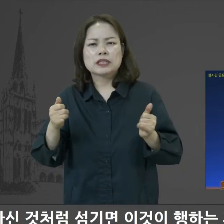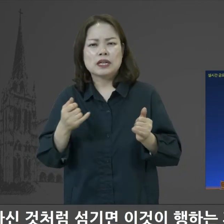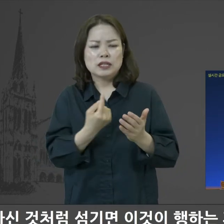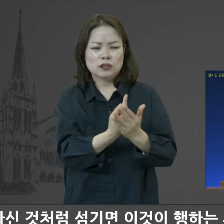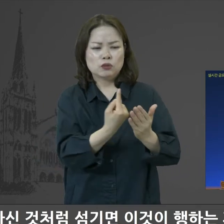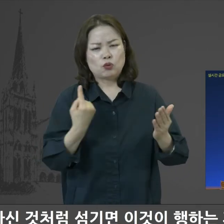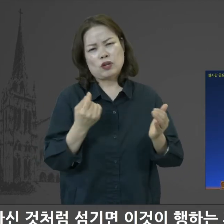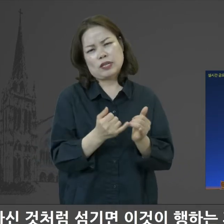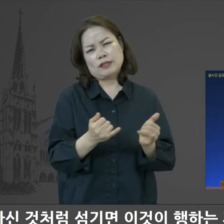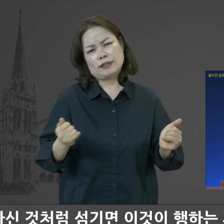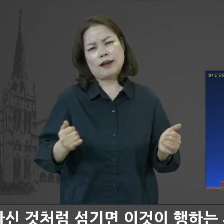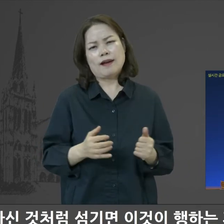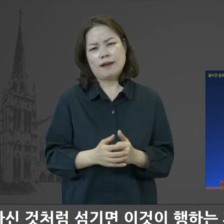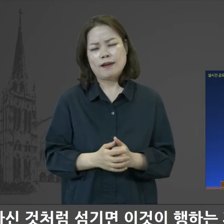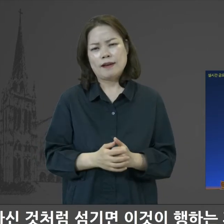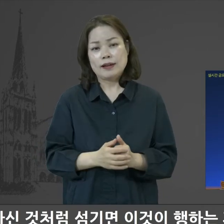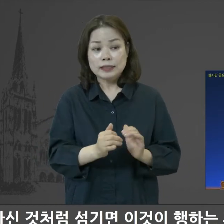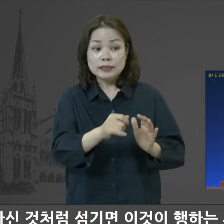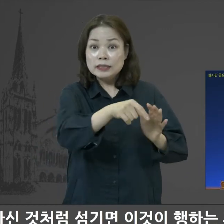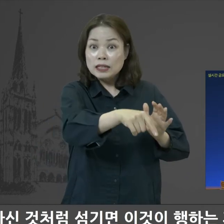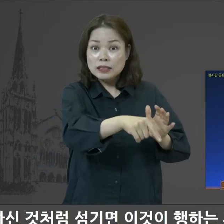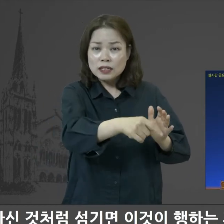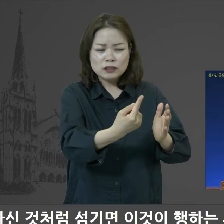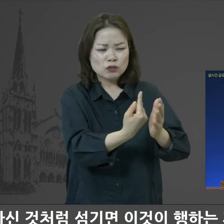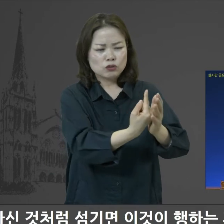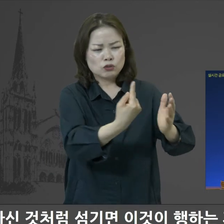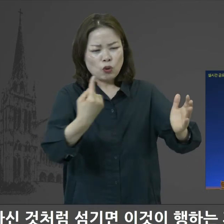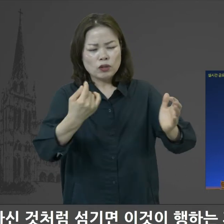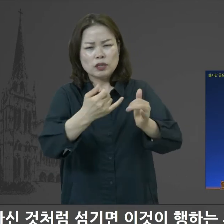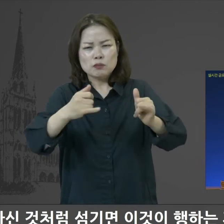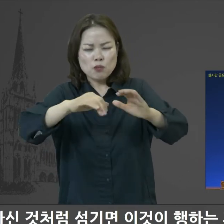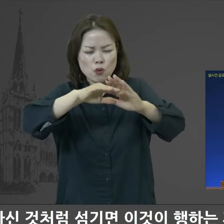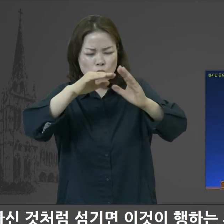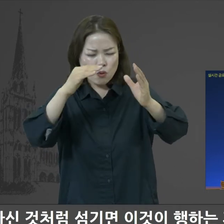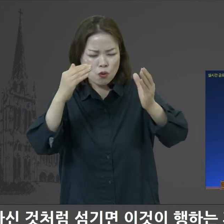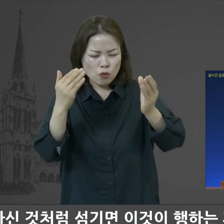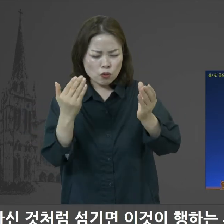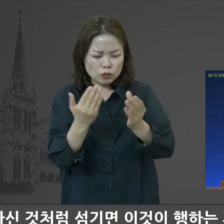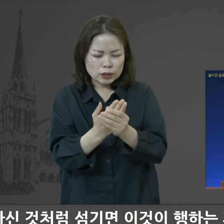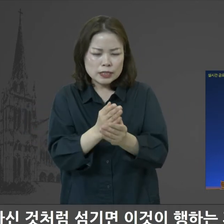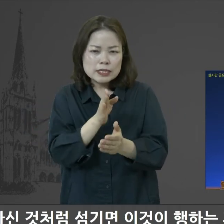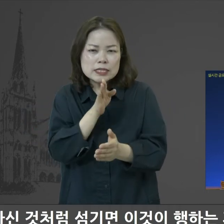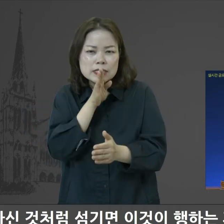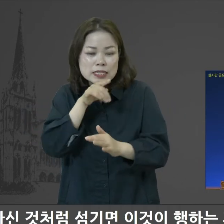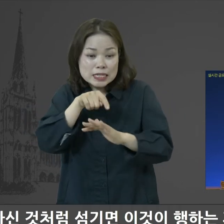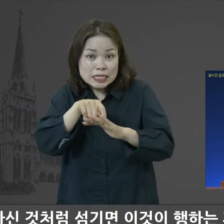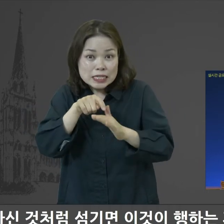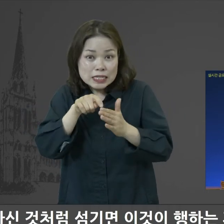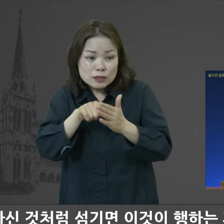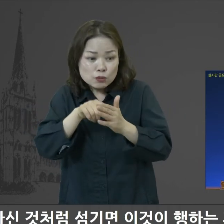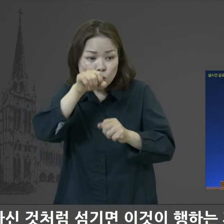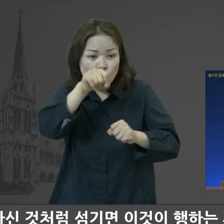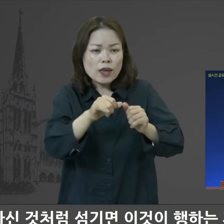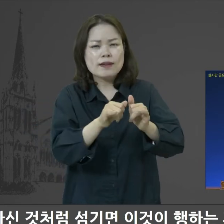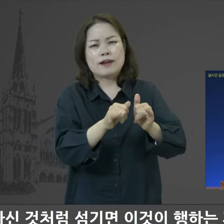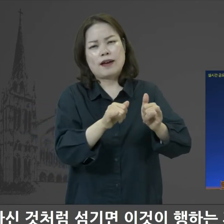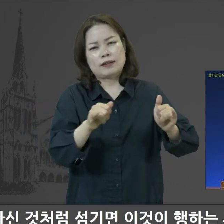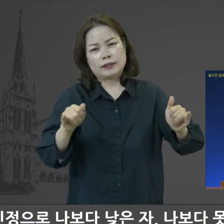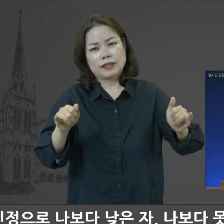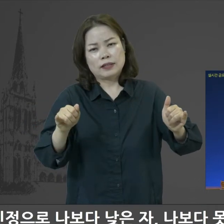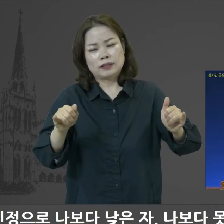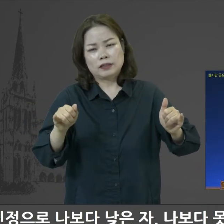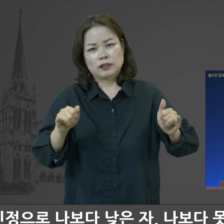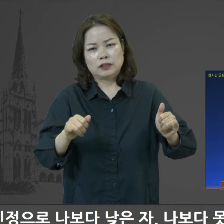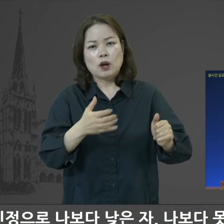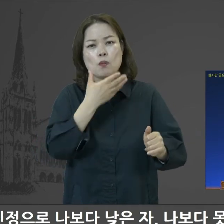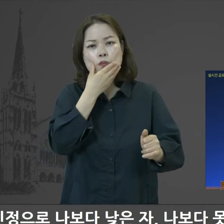자, 이 세상에 소외된 자까지도 진심으로 섬기는 그 행함은 복의